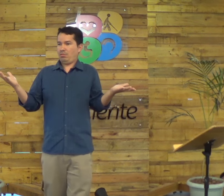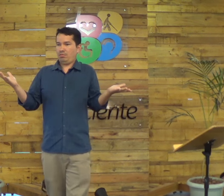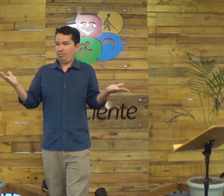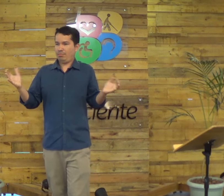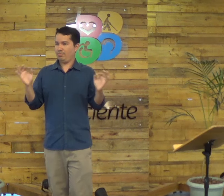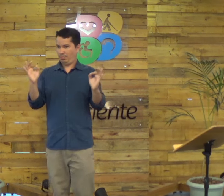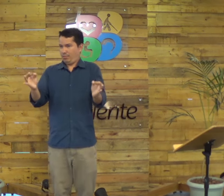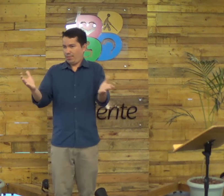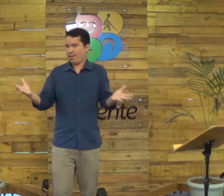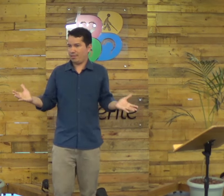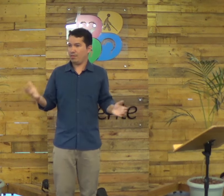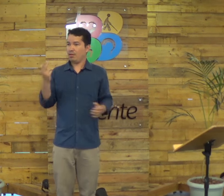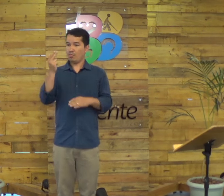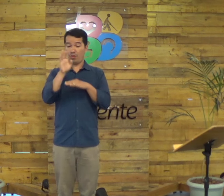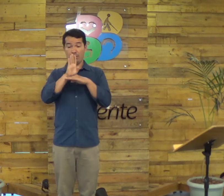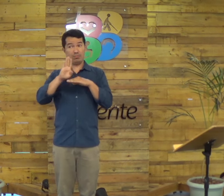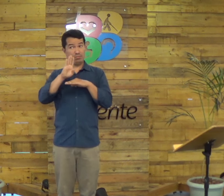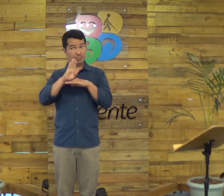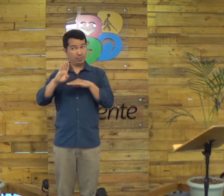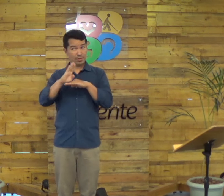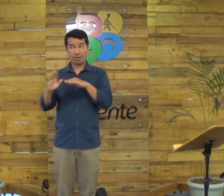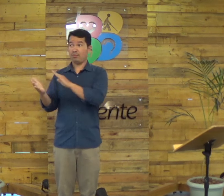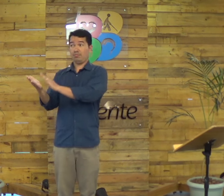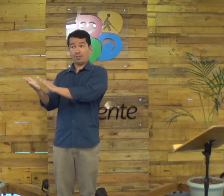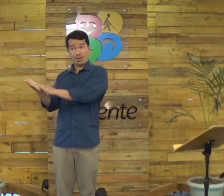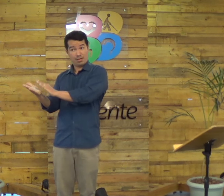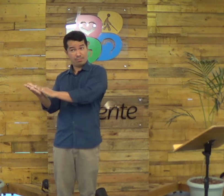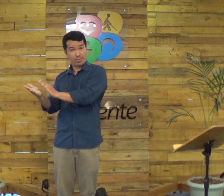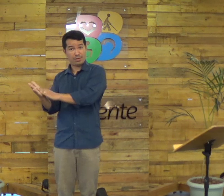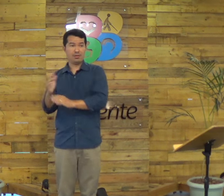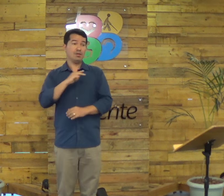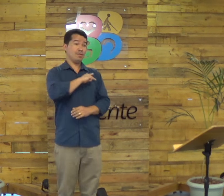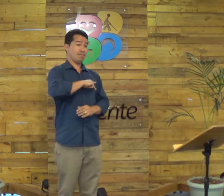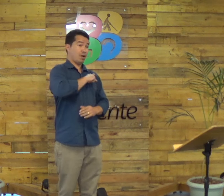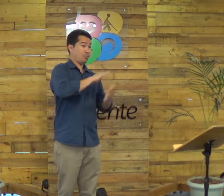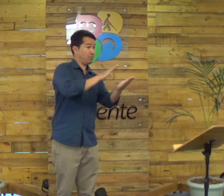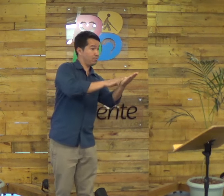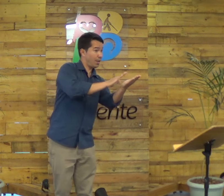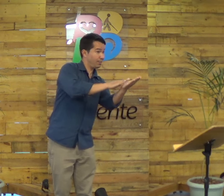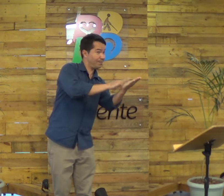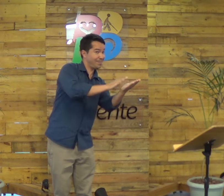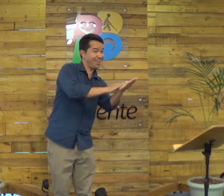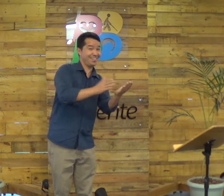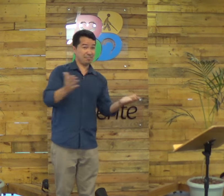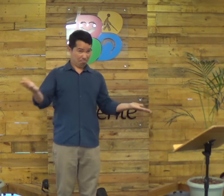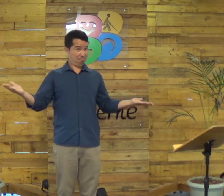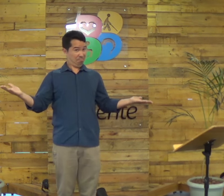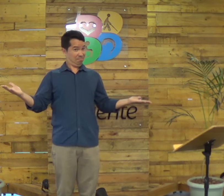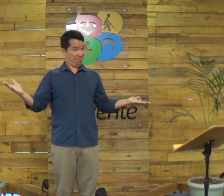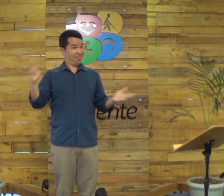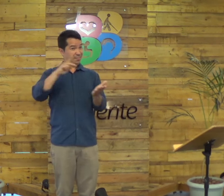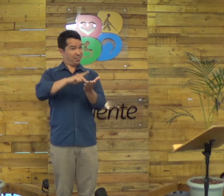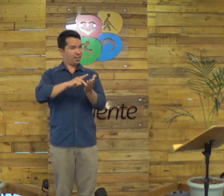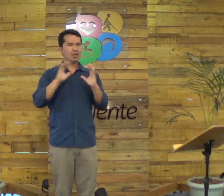Vale, são parabenizados por isso. Fundaram o ministério. Mas Barnabé também. Merece nossos aplausos e Paulo também.